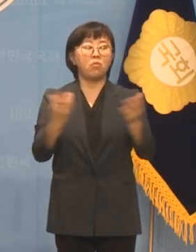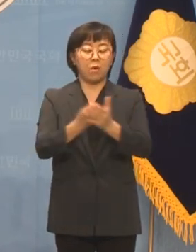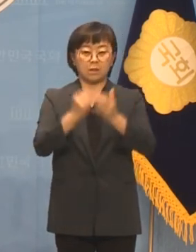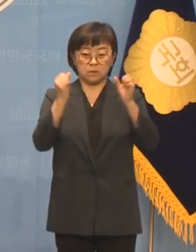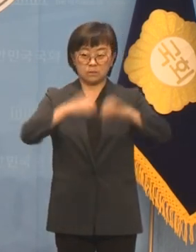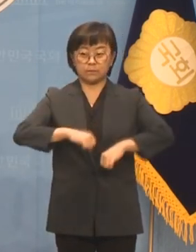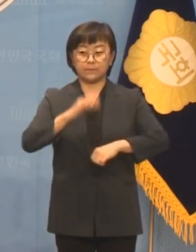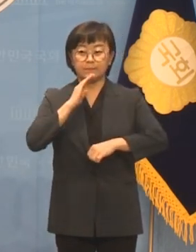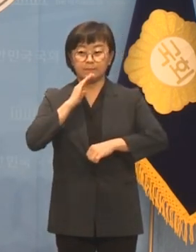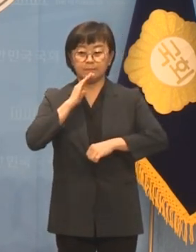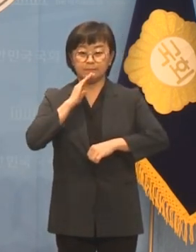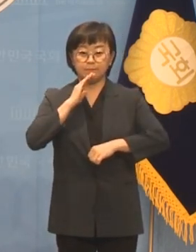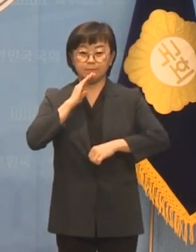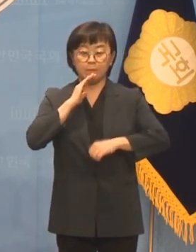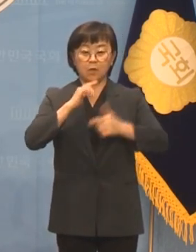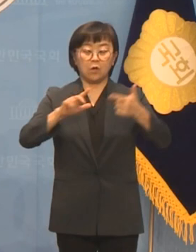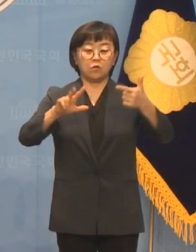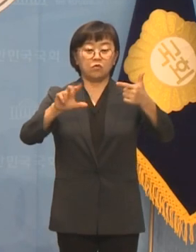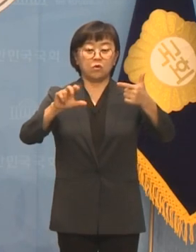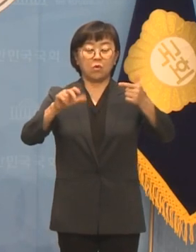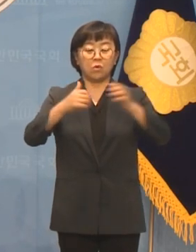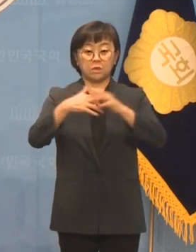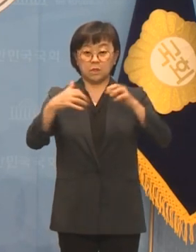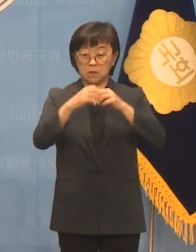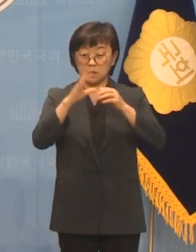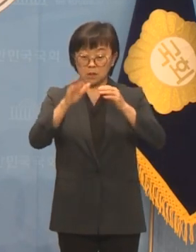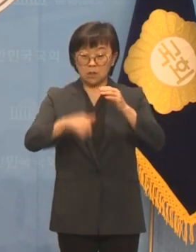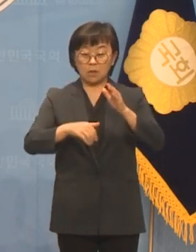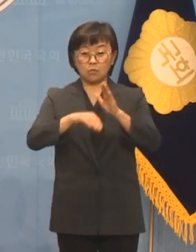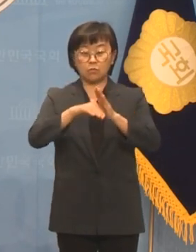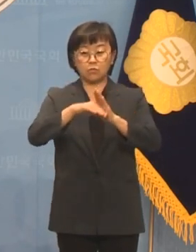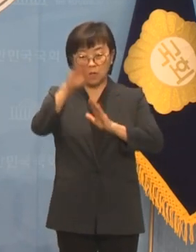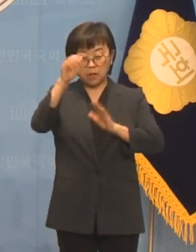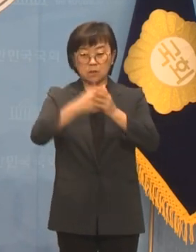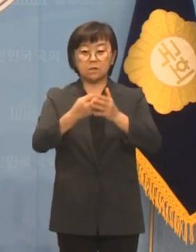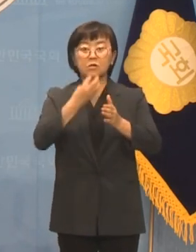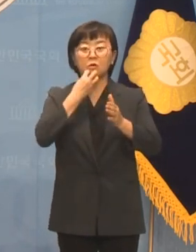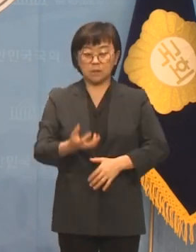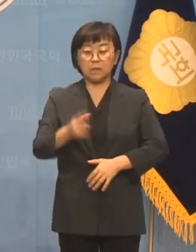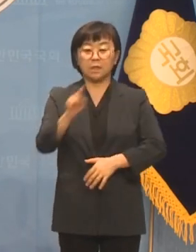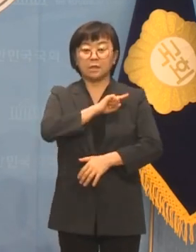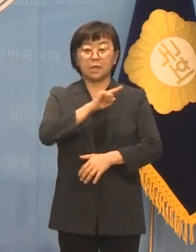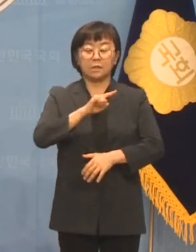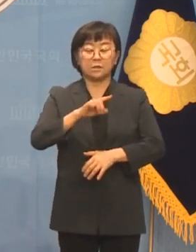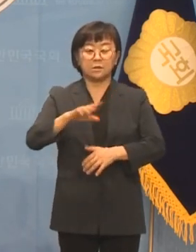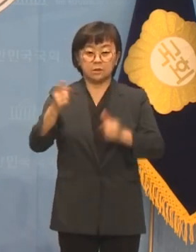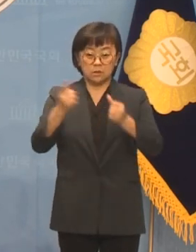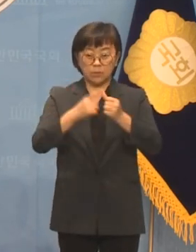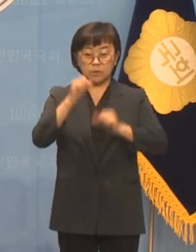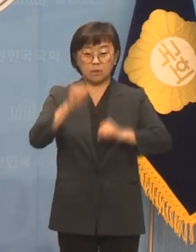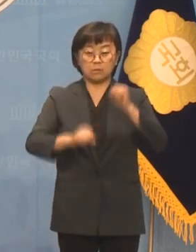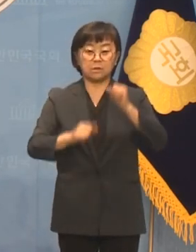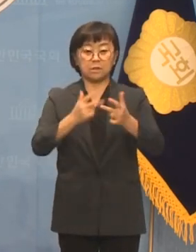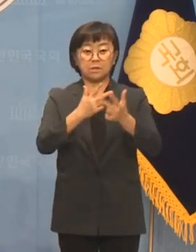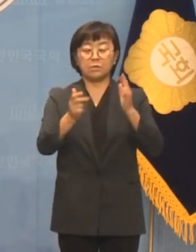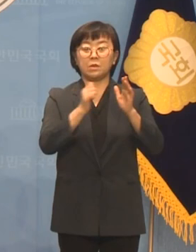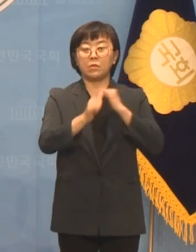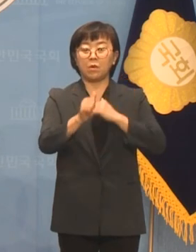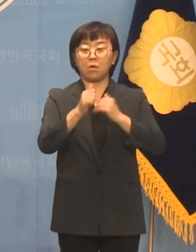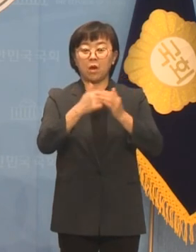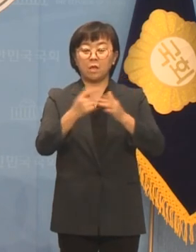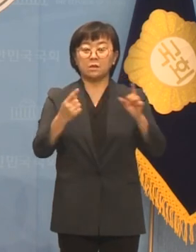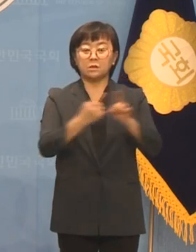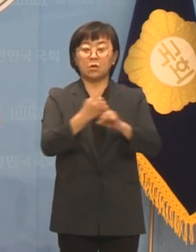토했습니다 교 전쟁당시 시 북한군이 서울에 쳐들어와서 가장 많이 이재명 대표가